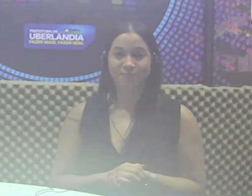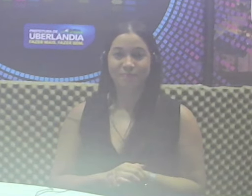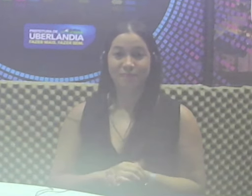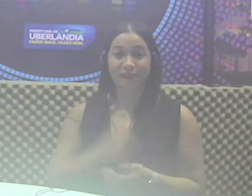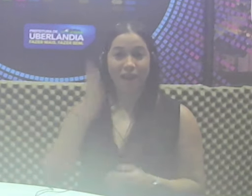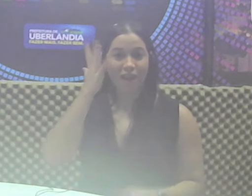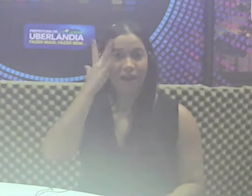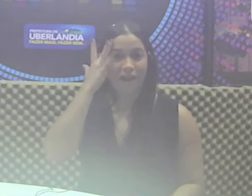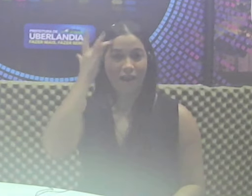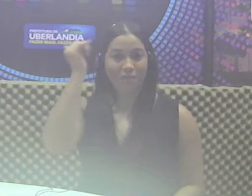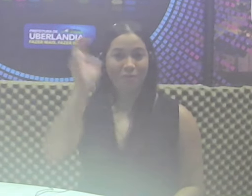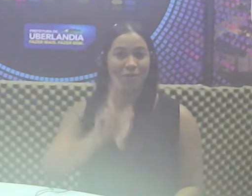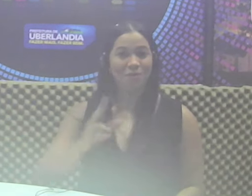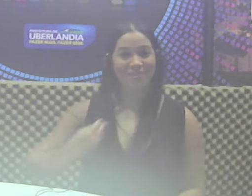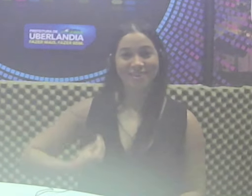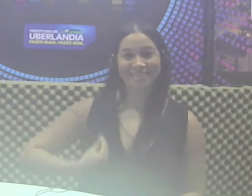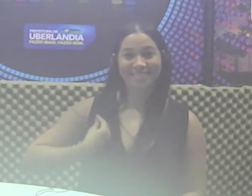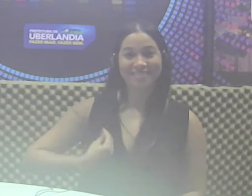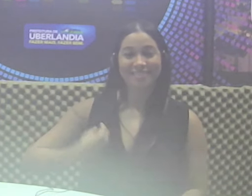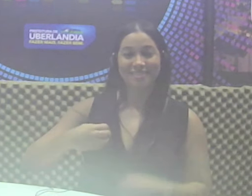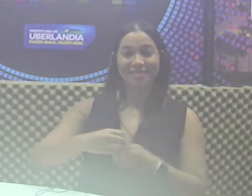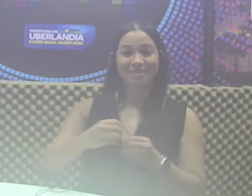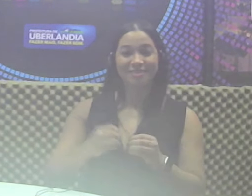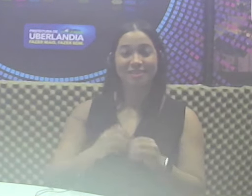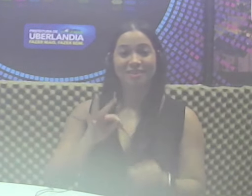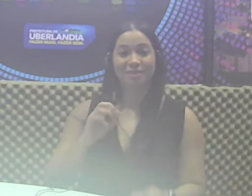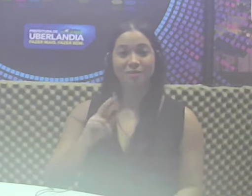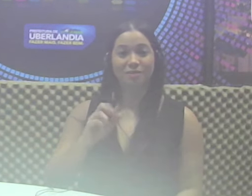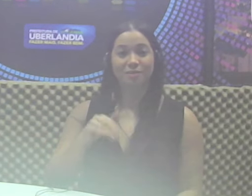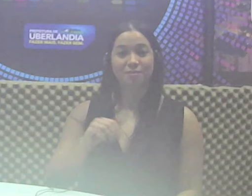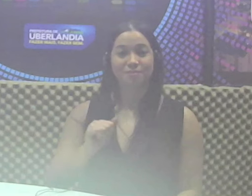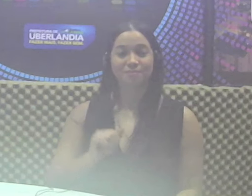Amanhã é dia de Uberlândia Viva no distrito de Itapuirama.